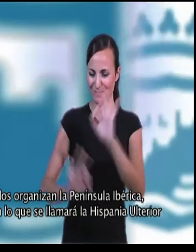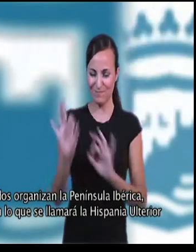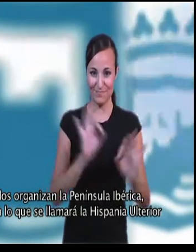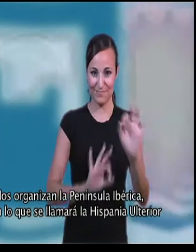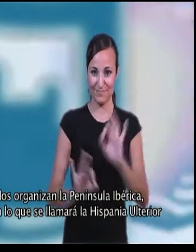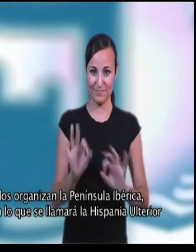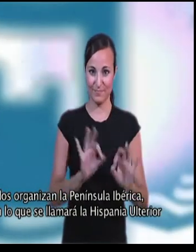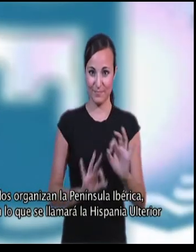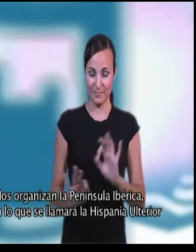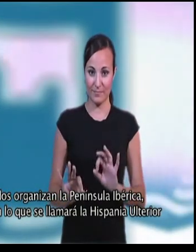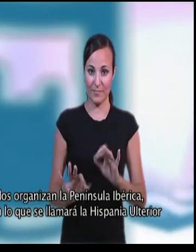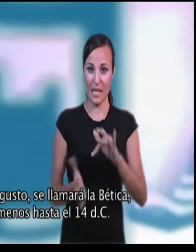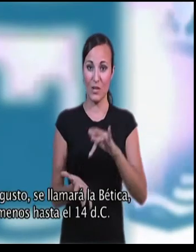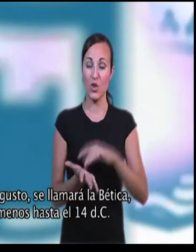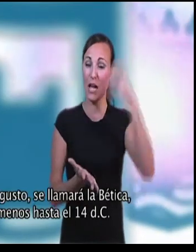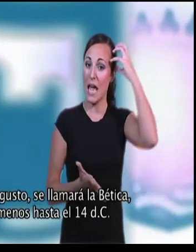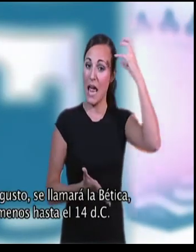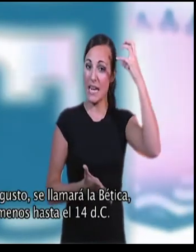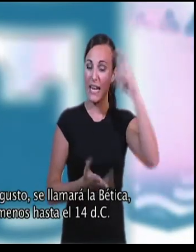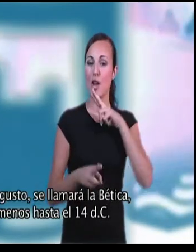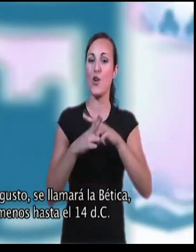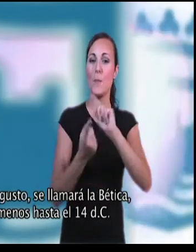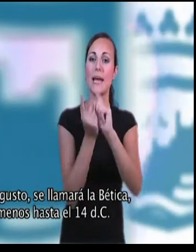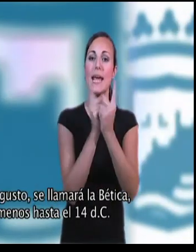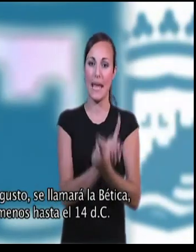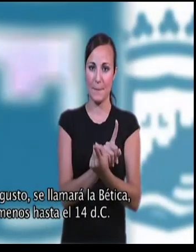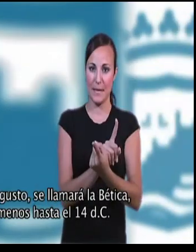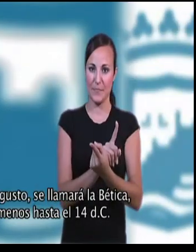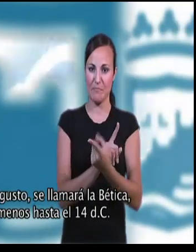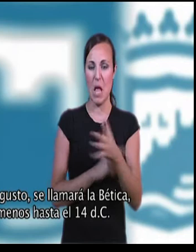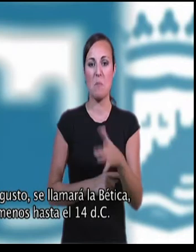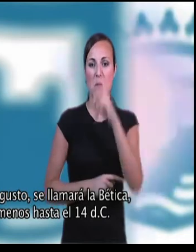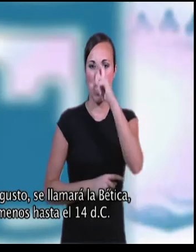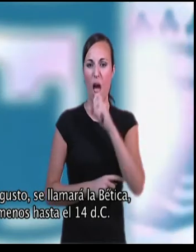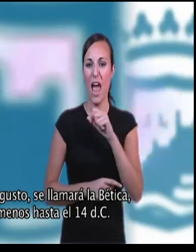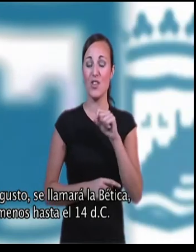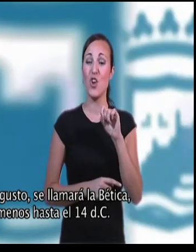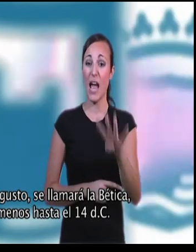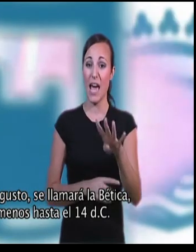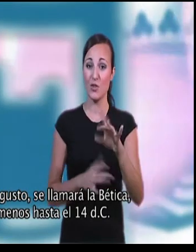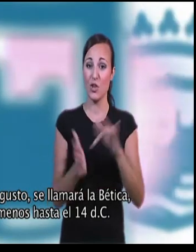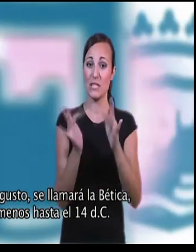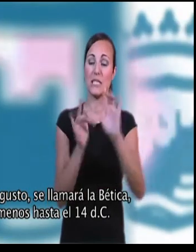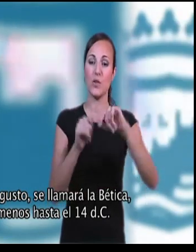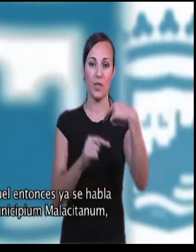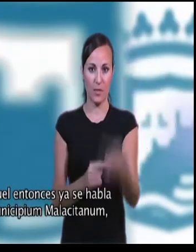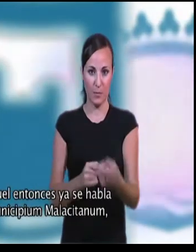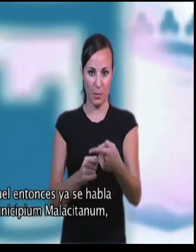la Hispania Ulterior, que con Augusto se llamará la Bética, más o menos allá por el 14 después de Cristo. Por aquel